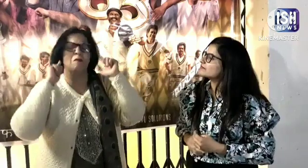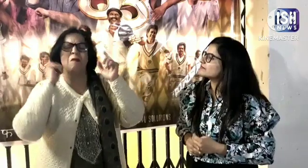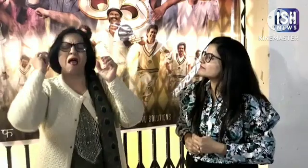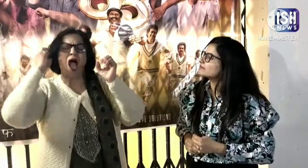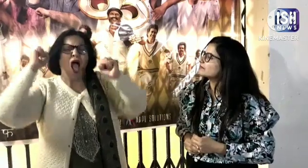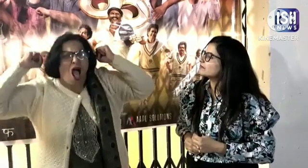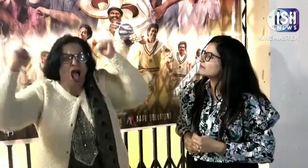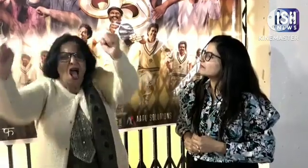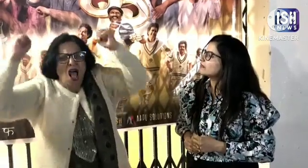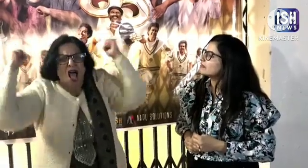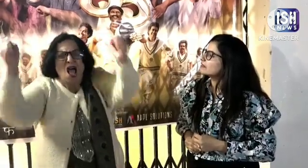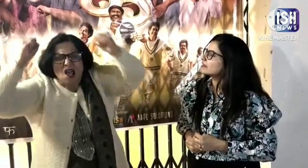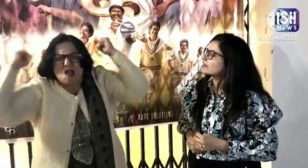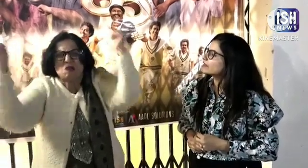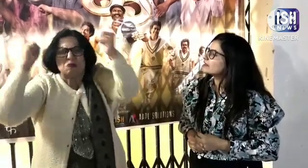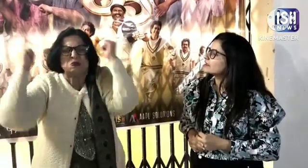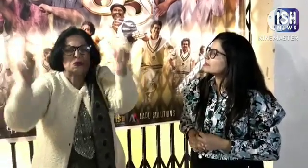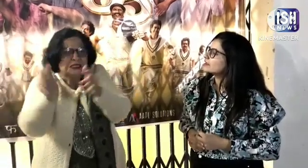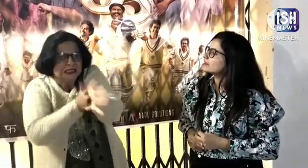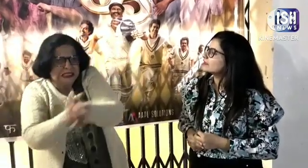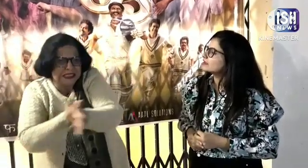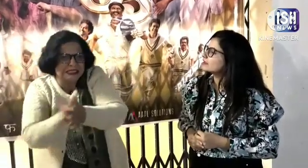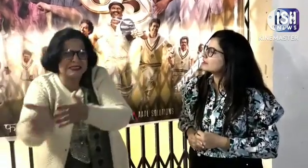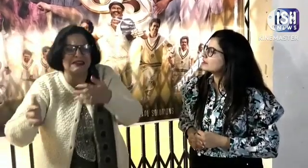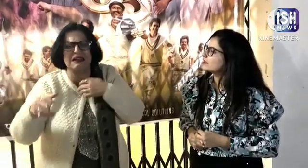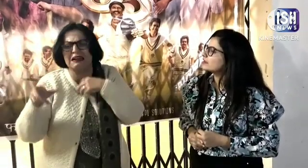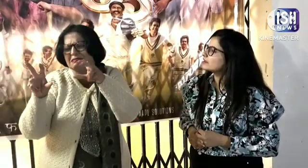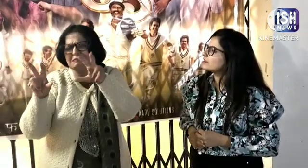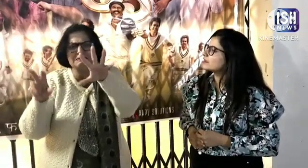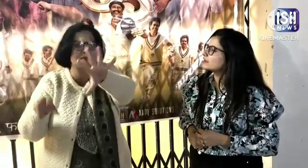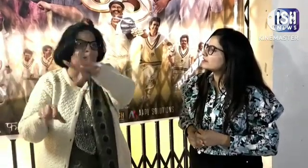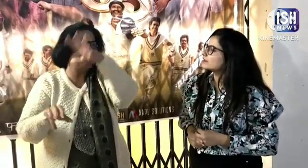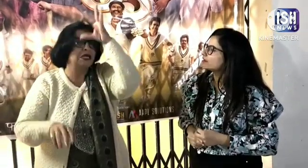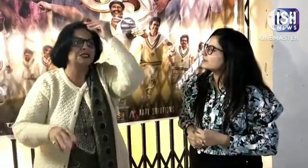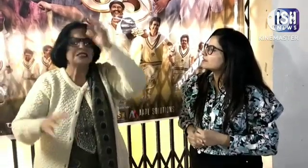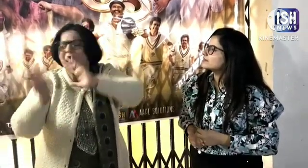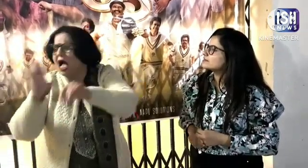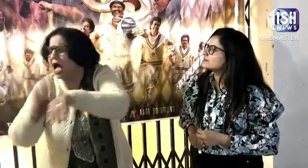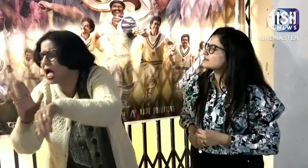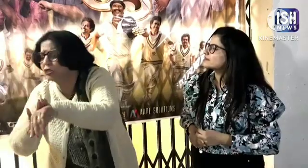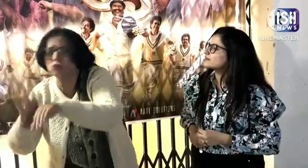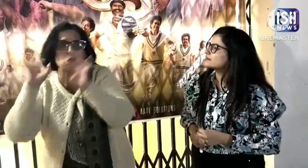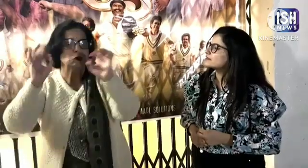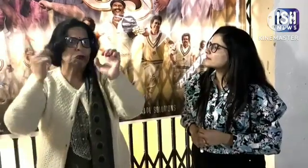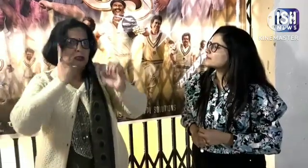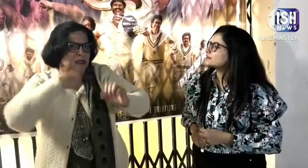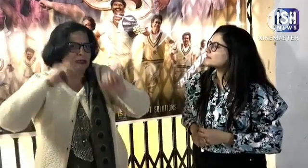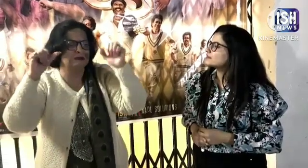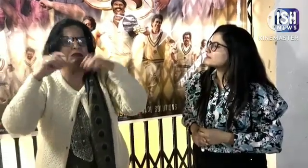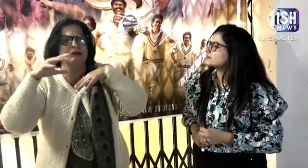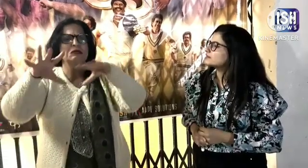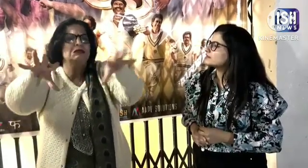था। सुनने वाले लोग खुश हो रहे थे और जश्न मना रहे थे, लेकिन मैं समझ नहीं पा रही थी कि ऐसा क्यों कर रहे